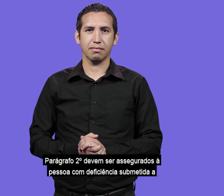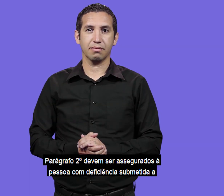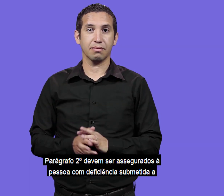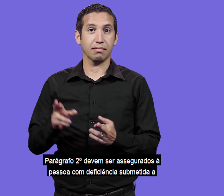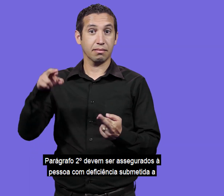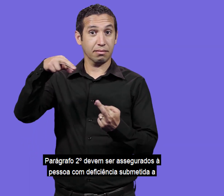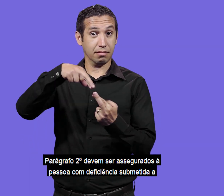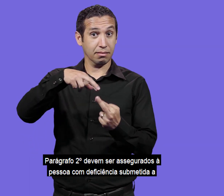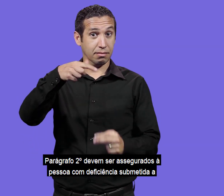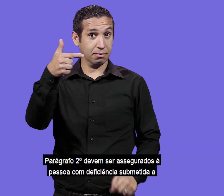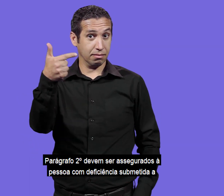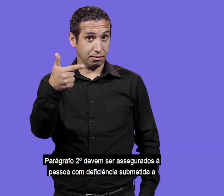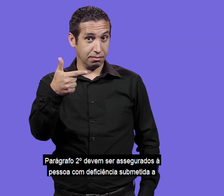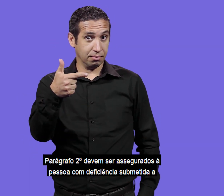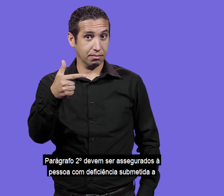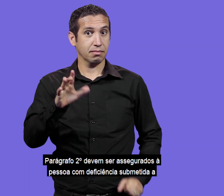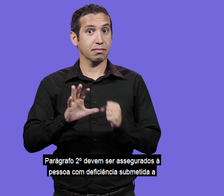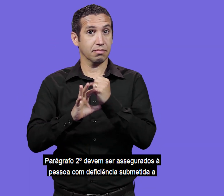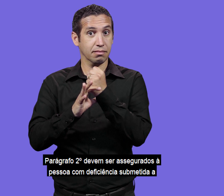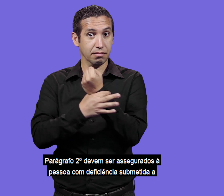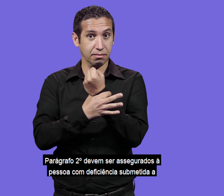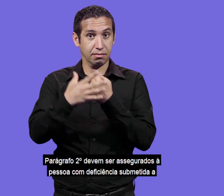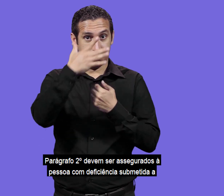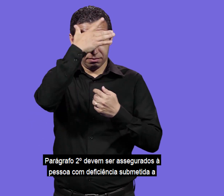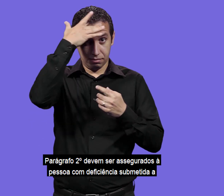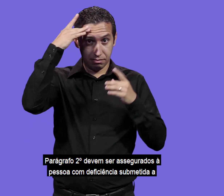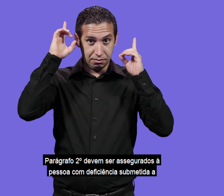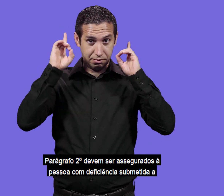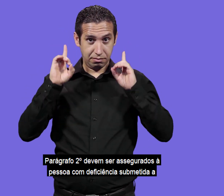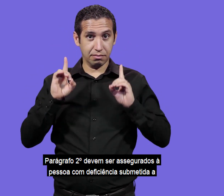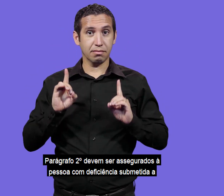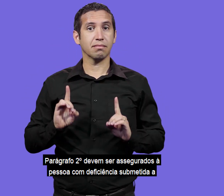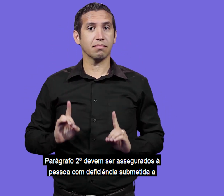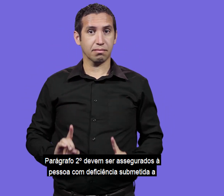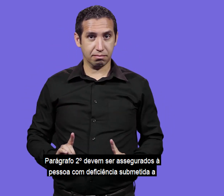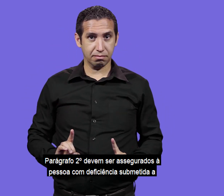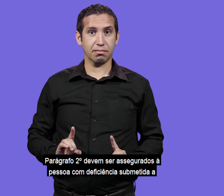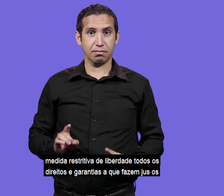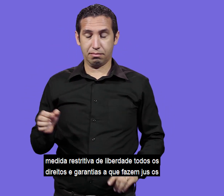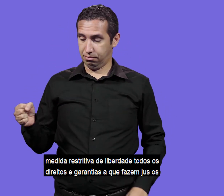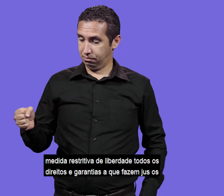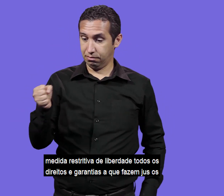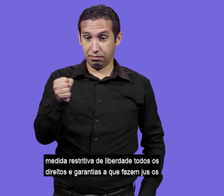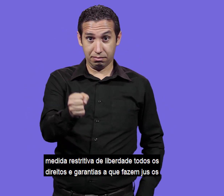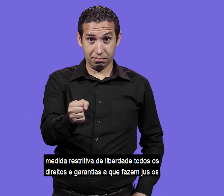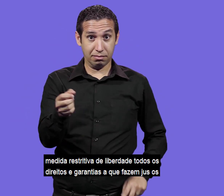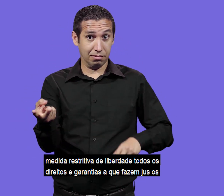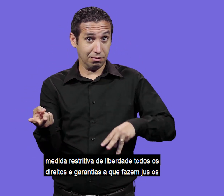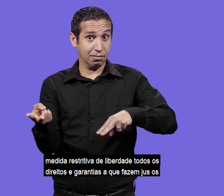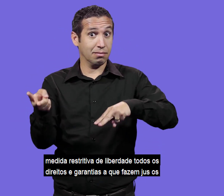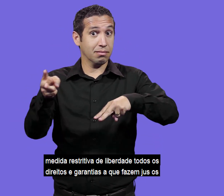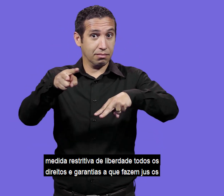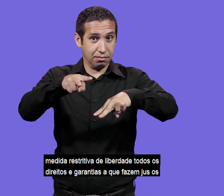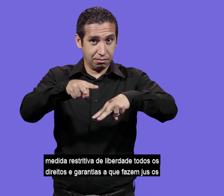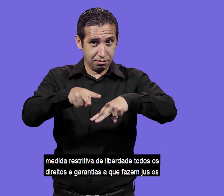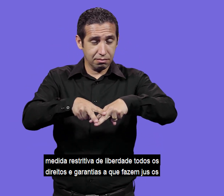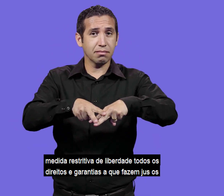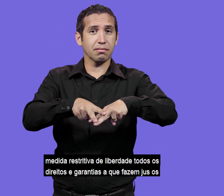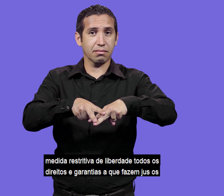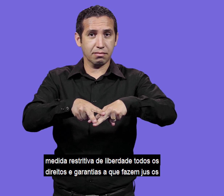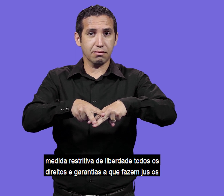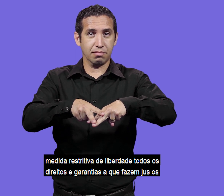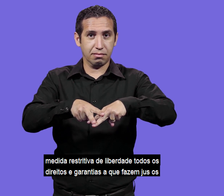Parágrafo 2º. Devem ser assegurados à pessoa com deficiência submetida à medida restritiva de